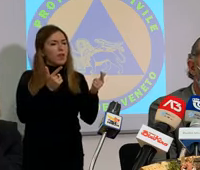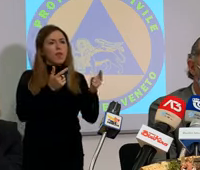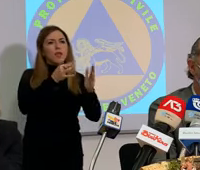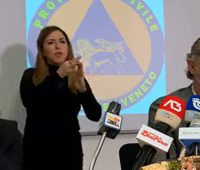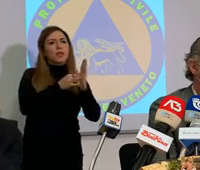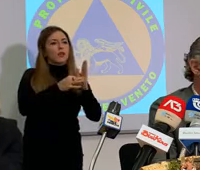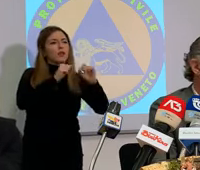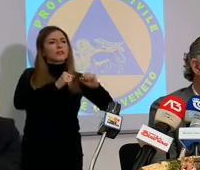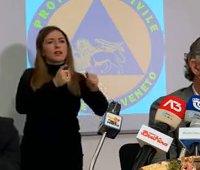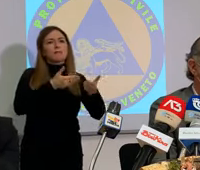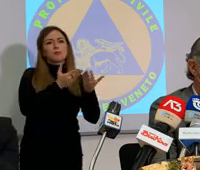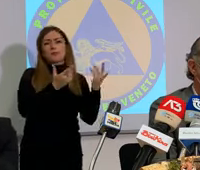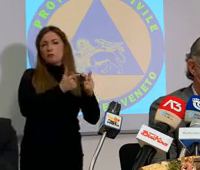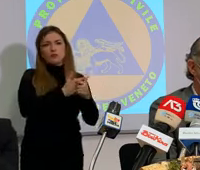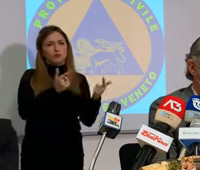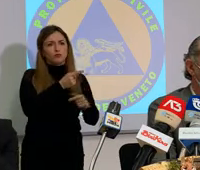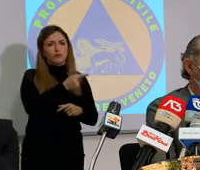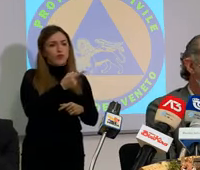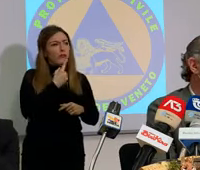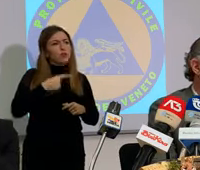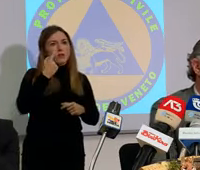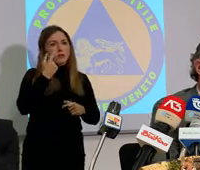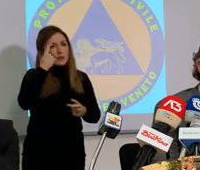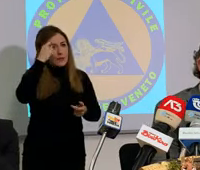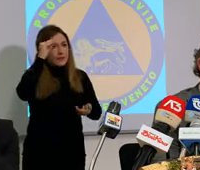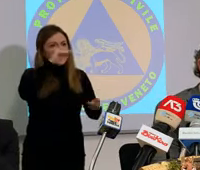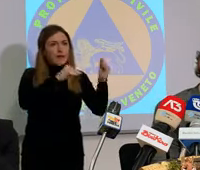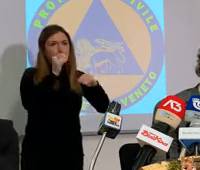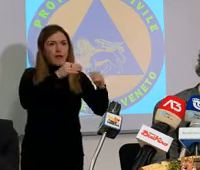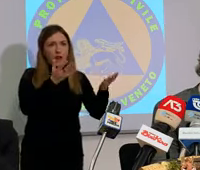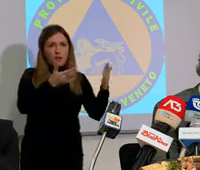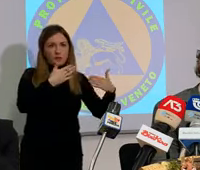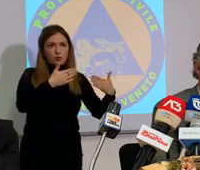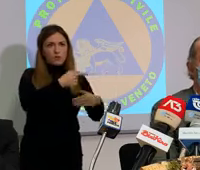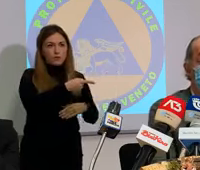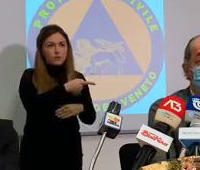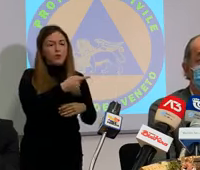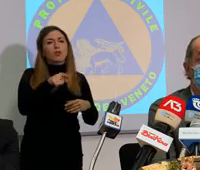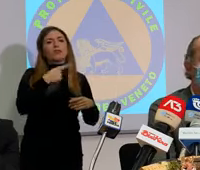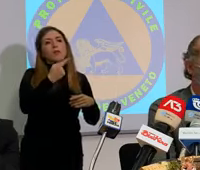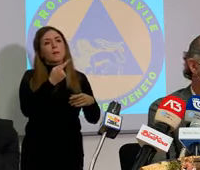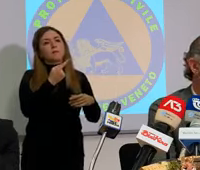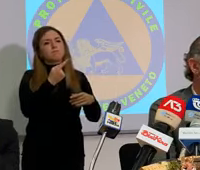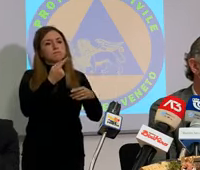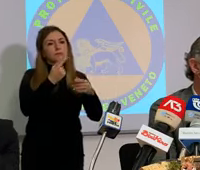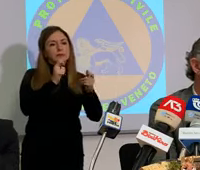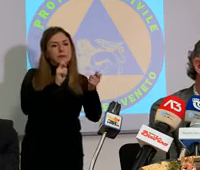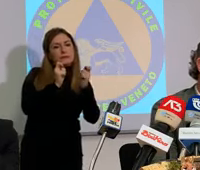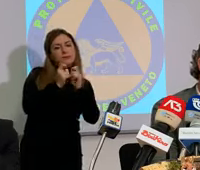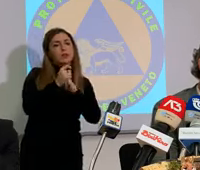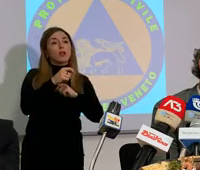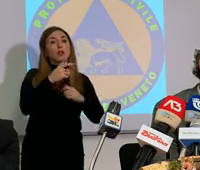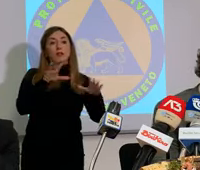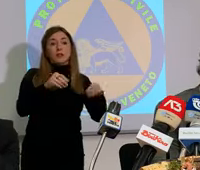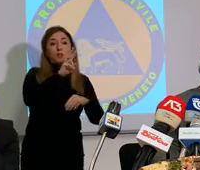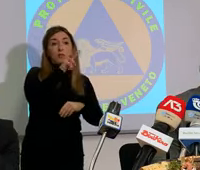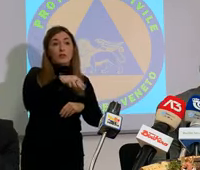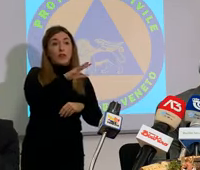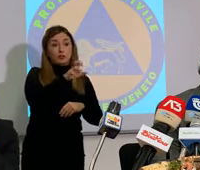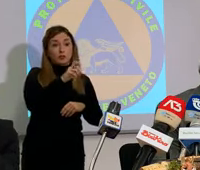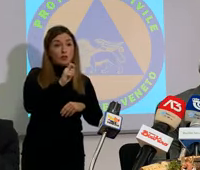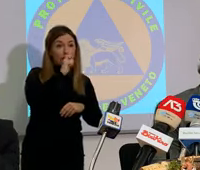pubblica abbiamo dovuto inventare tutto alla fine poi abbiamo affinato abbia mo pensa te siamo passati da 2150